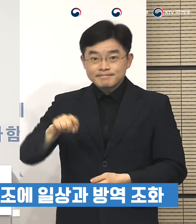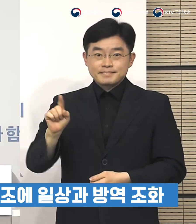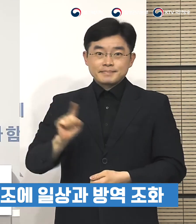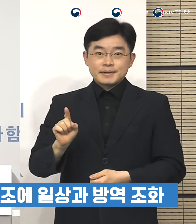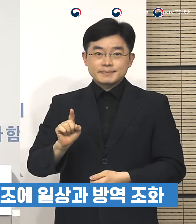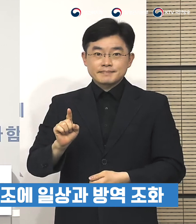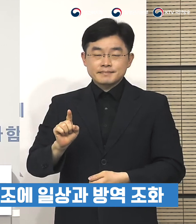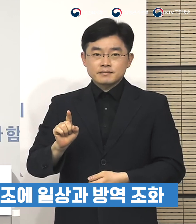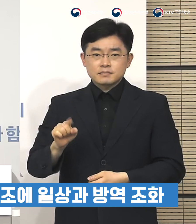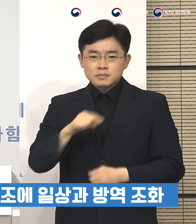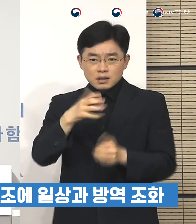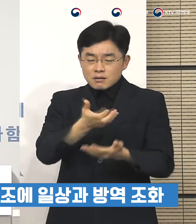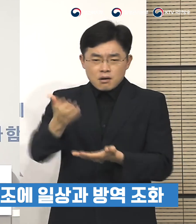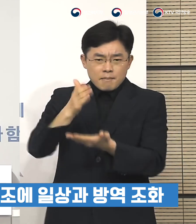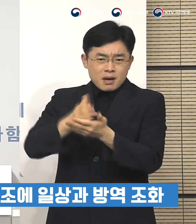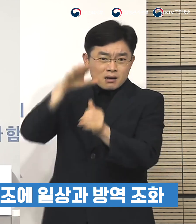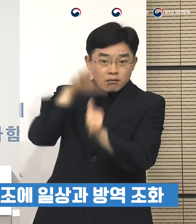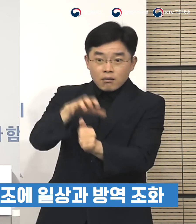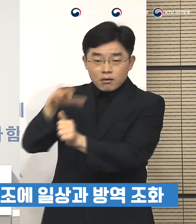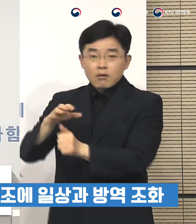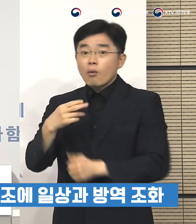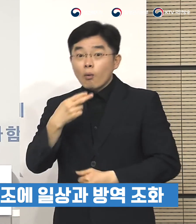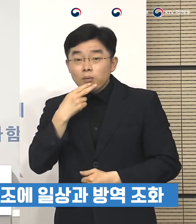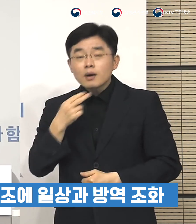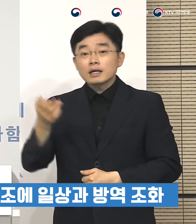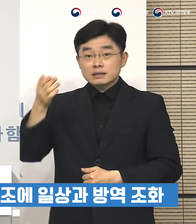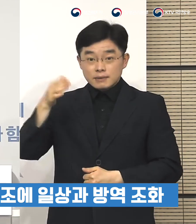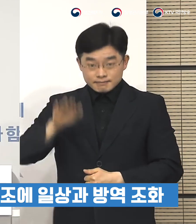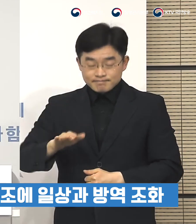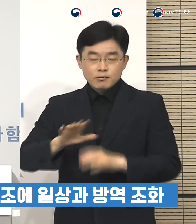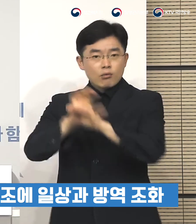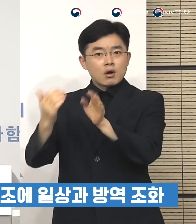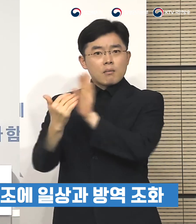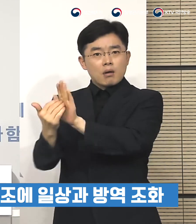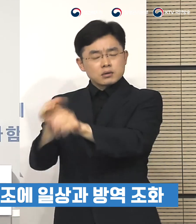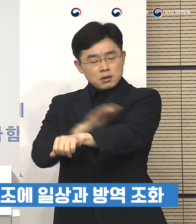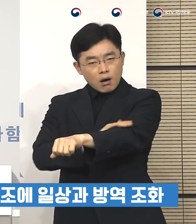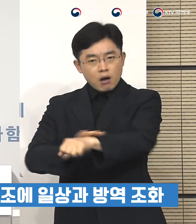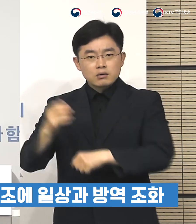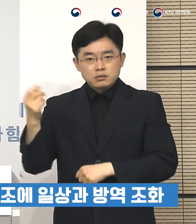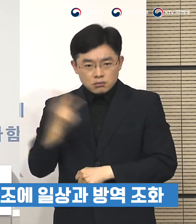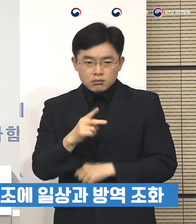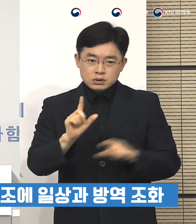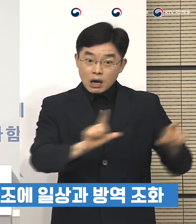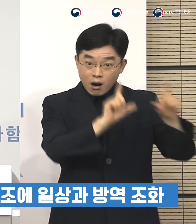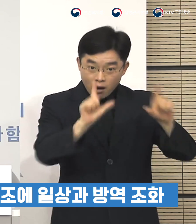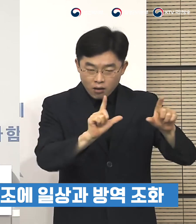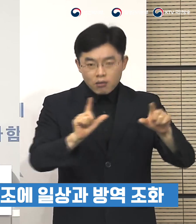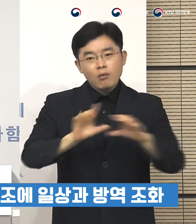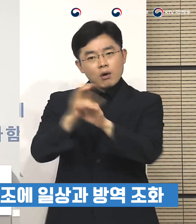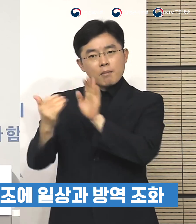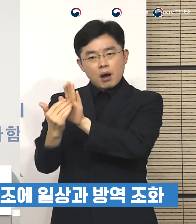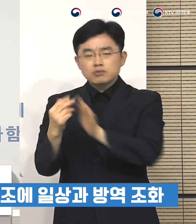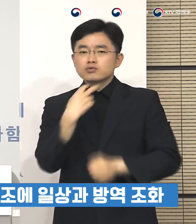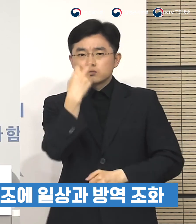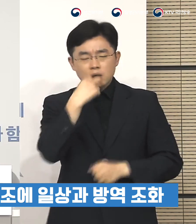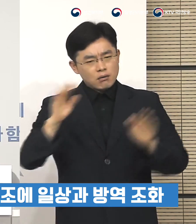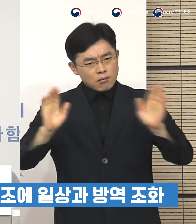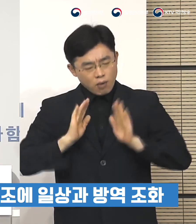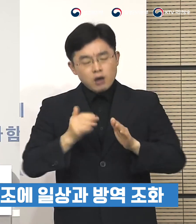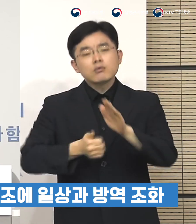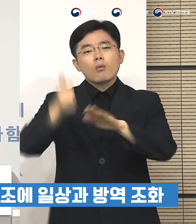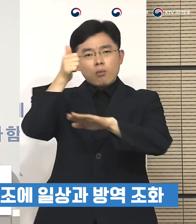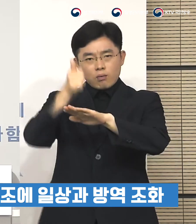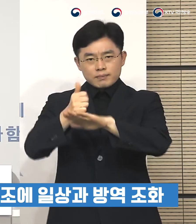피해를 주는 강제적인 조치 없이 코로나19의 억제와 일상적인 활동을 조화시키는 데